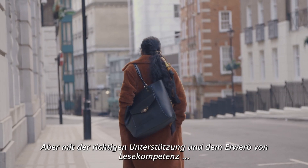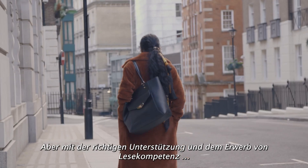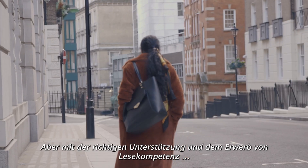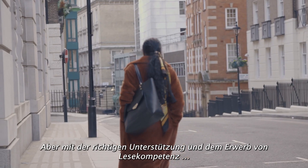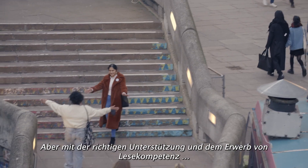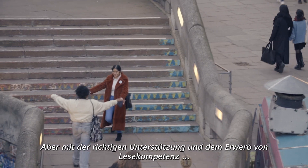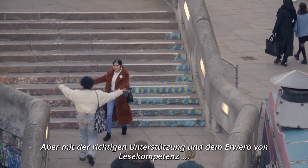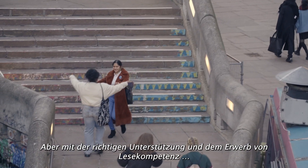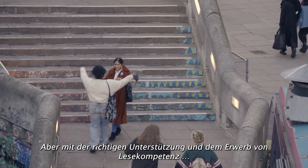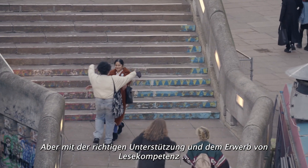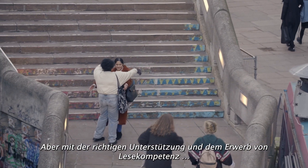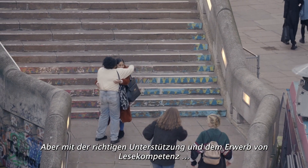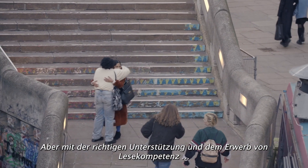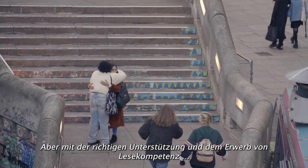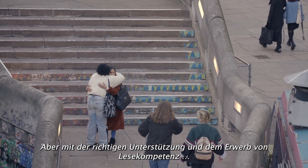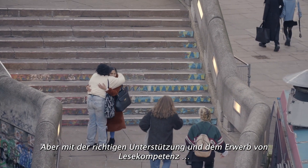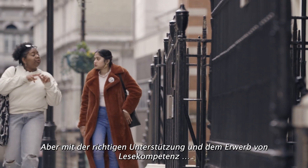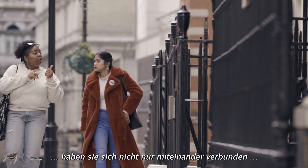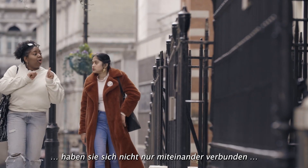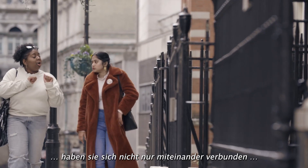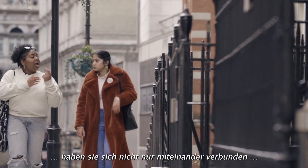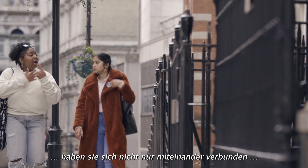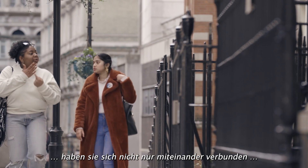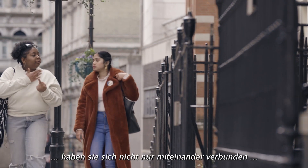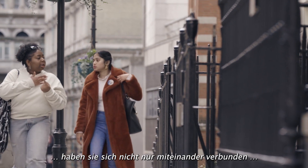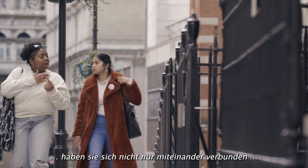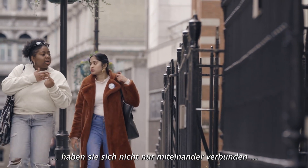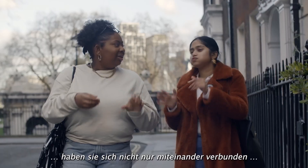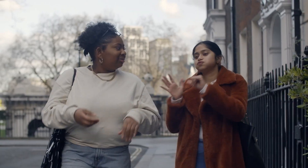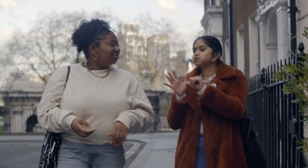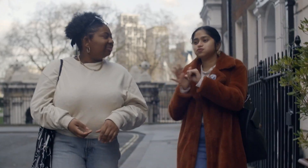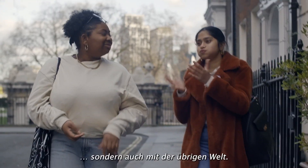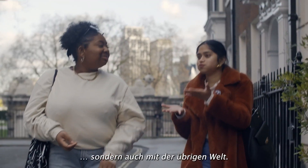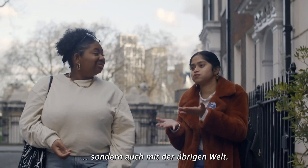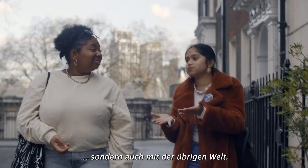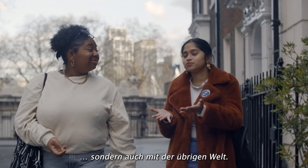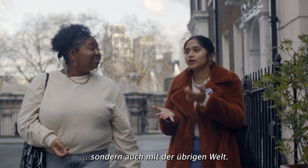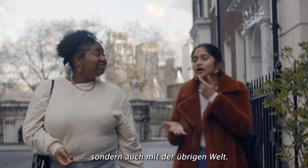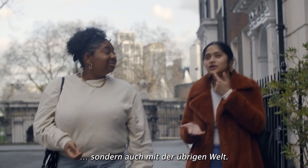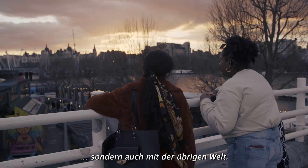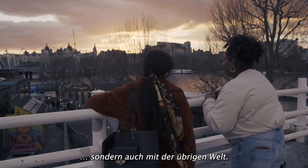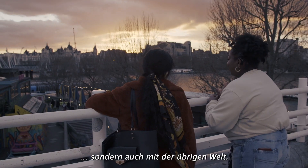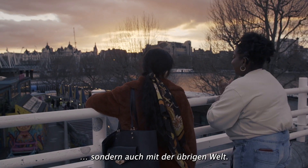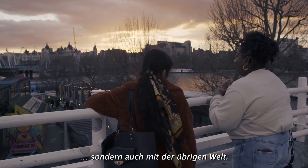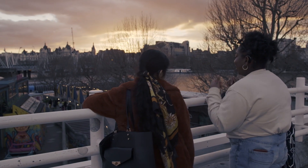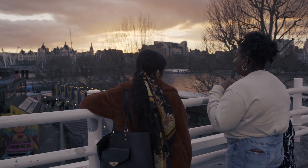Unterstützung und dem Erwerb von Lesekompetenz haben sie sich nicht nur miteinander verbunden, sondern auch mit der übrigen Welt.